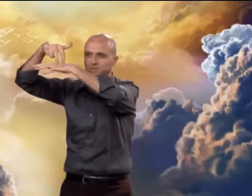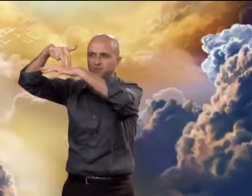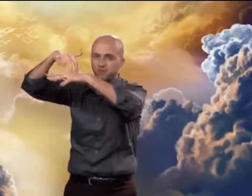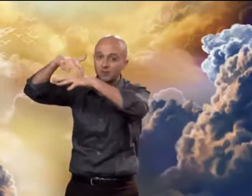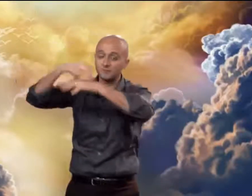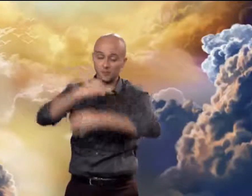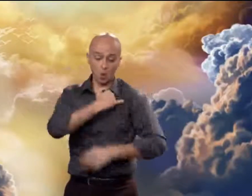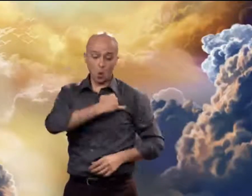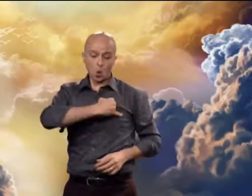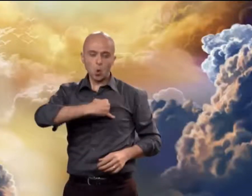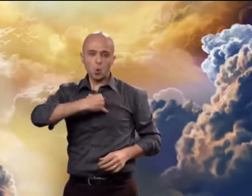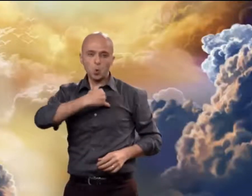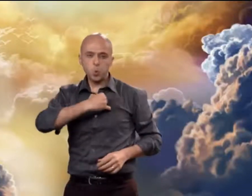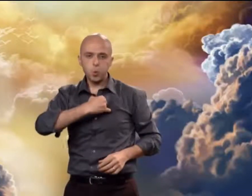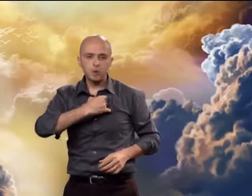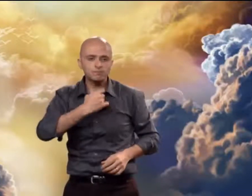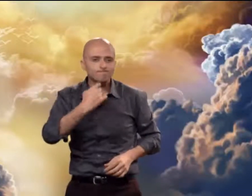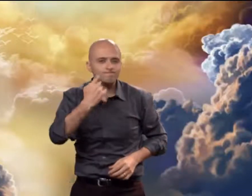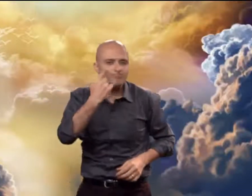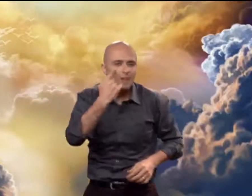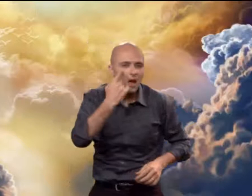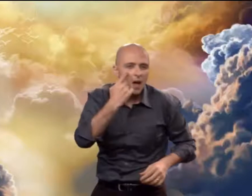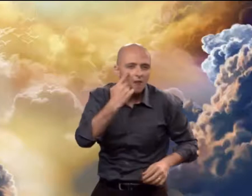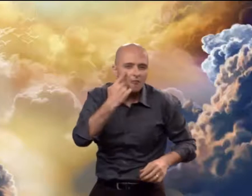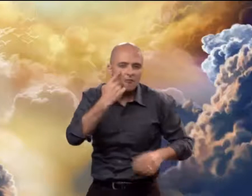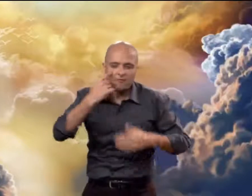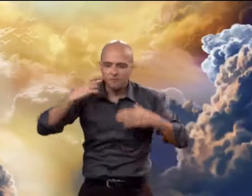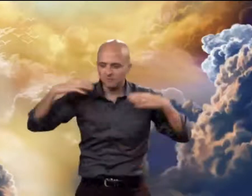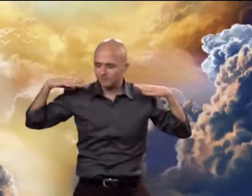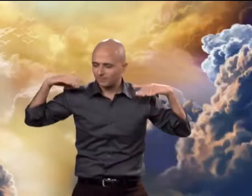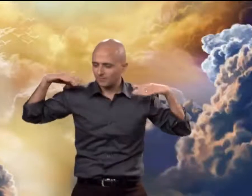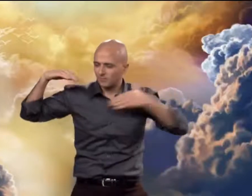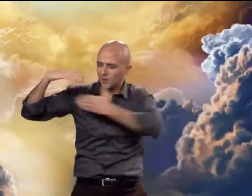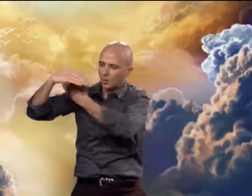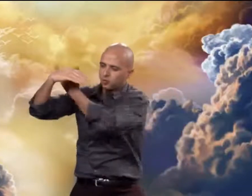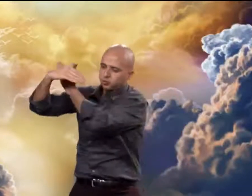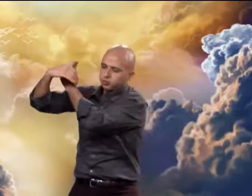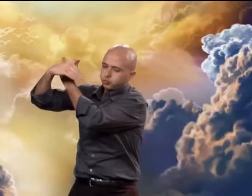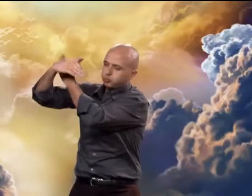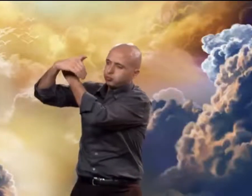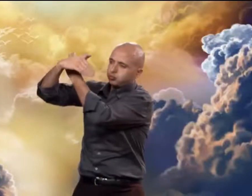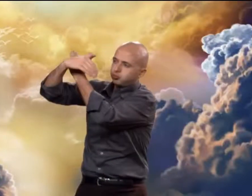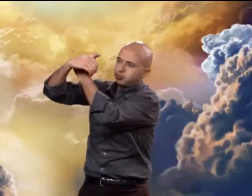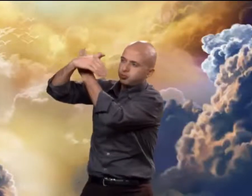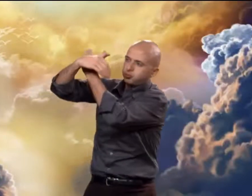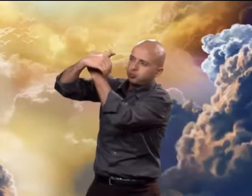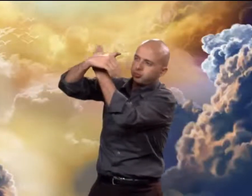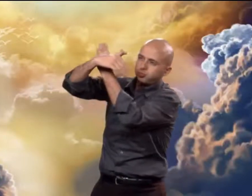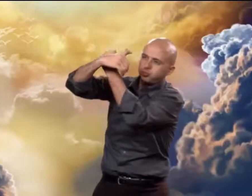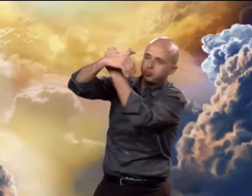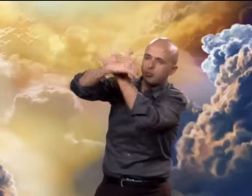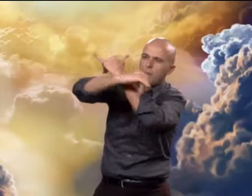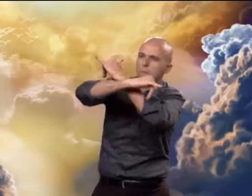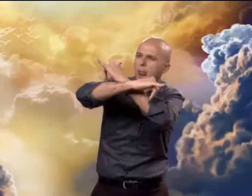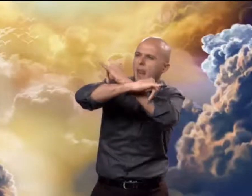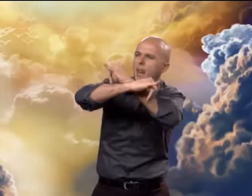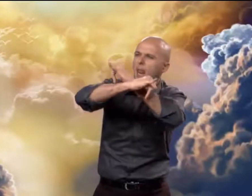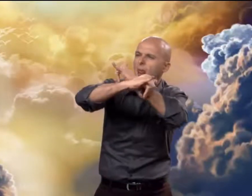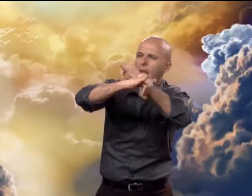sinais dos tempos e proclamado a vinda do prometido. Miqueias designou o local de seu nascimento, Daniel